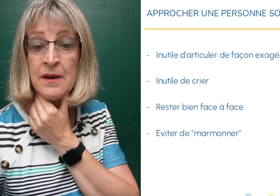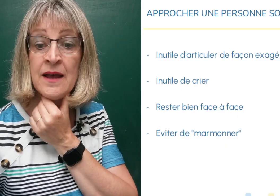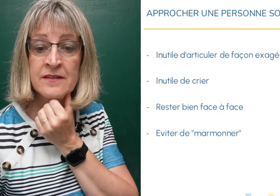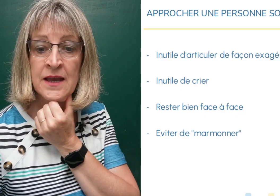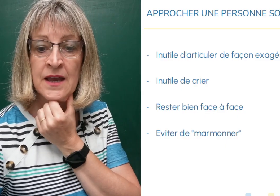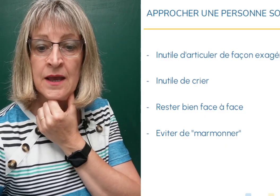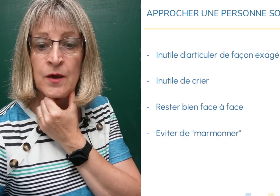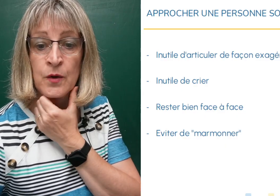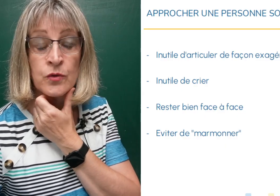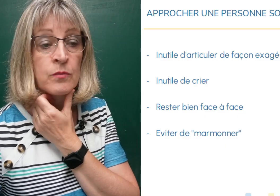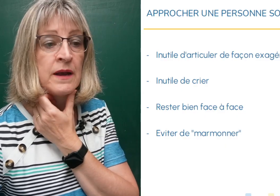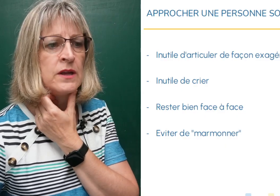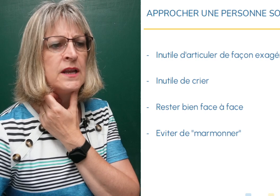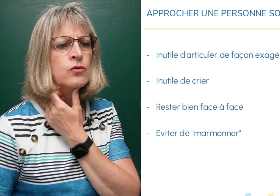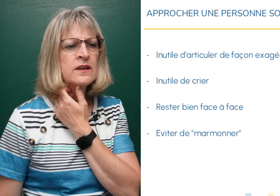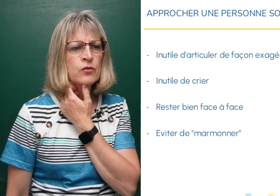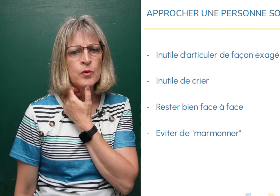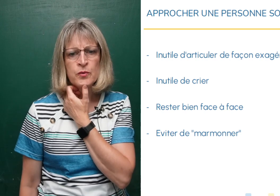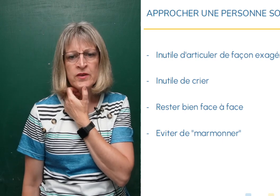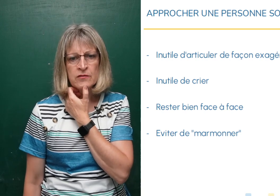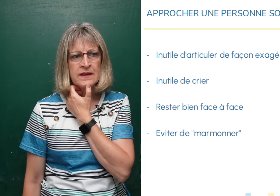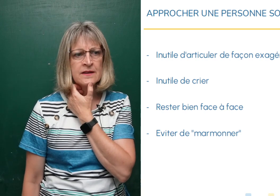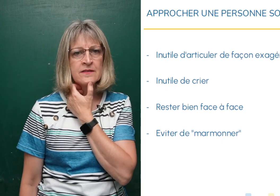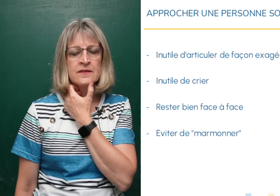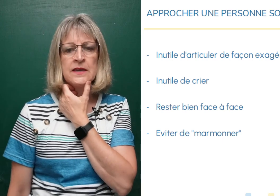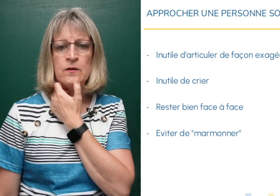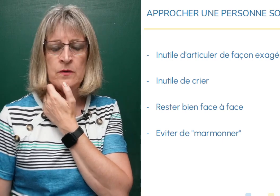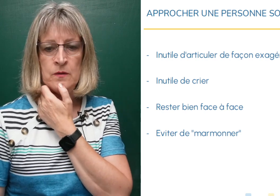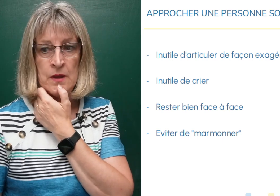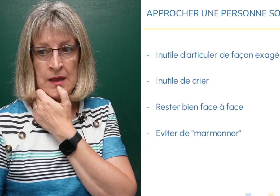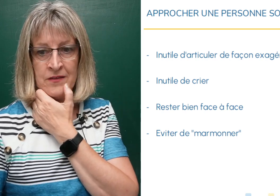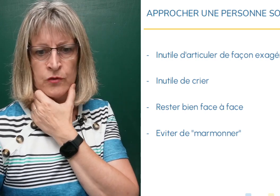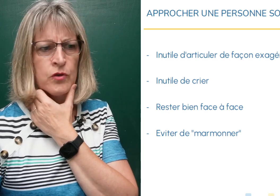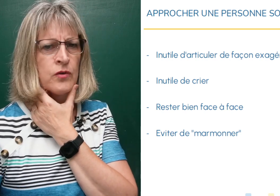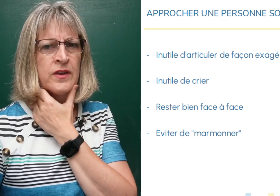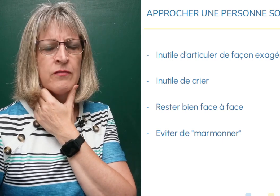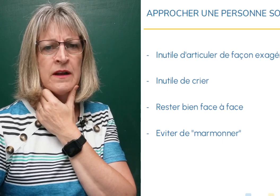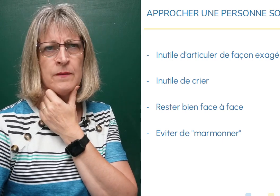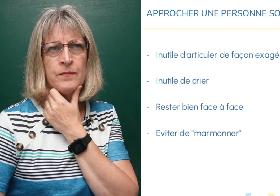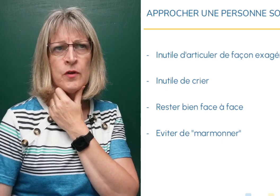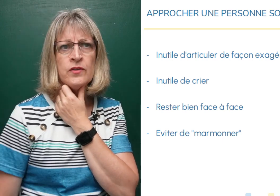bases. Donc, bah, les cours qui sont proposés, en fait, hein, c'est une trentaine